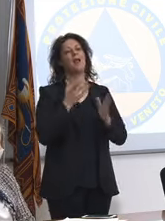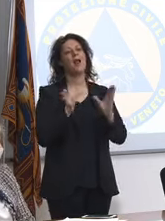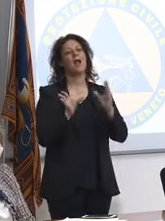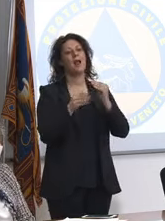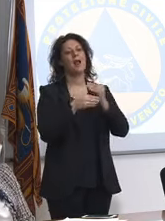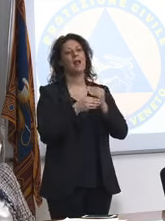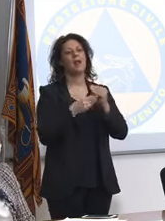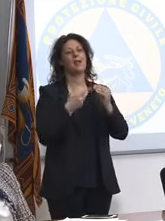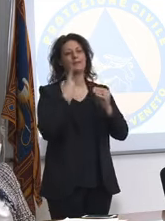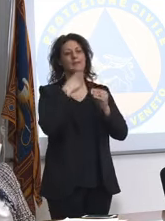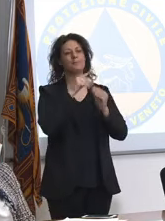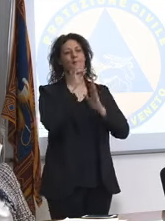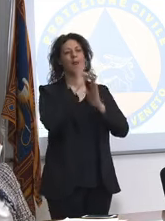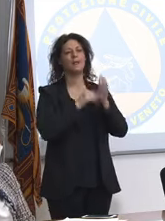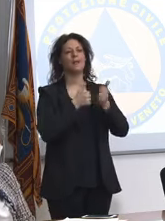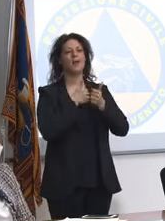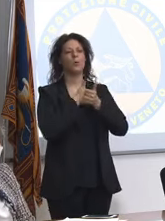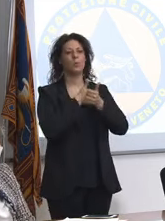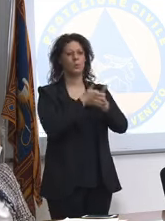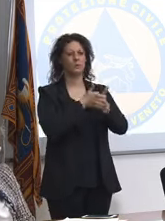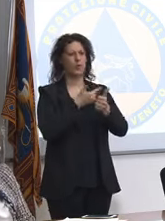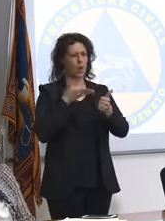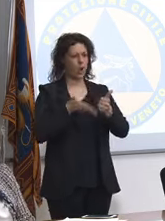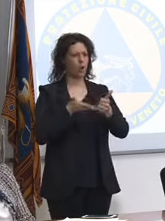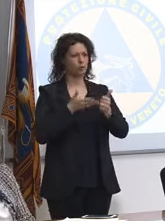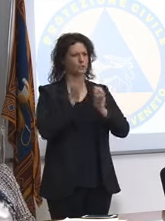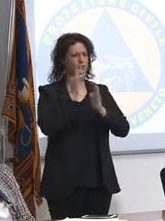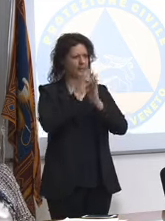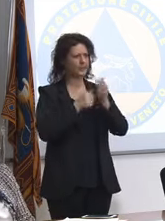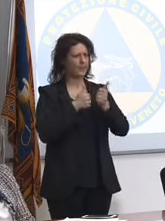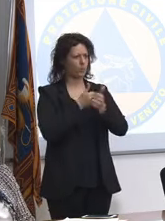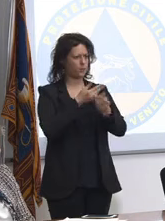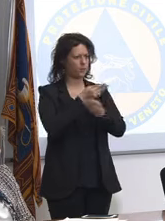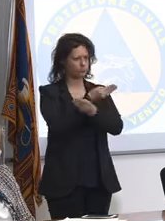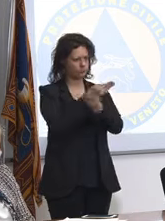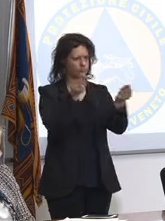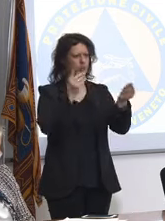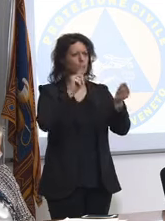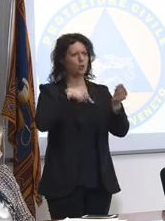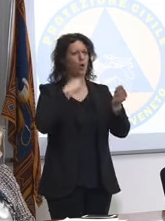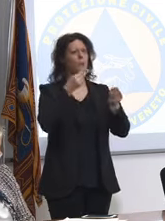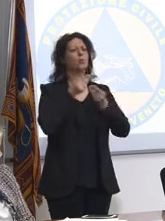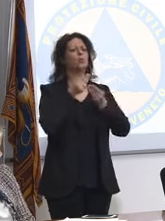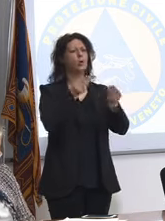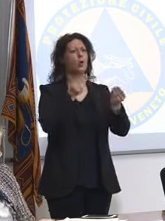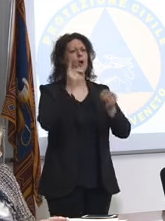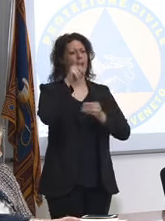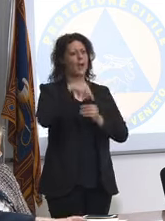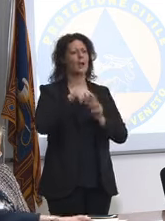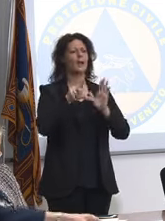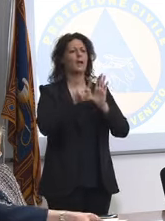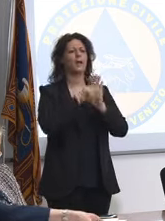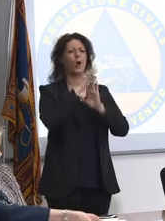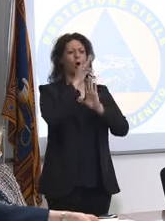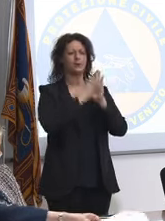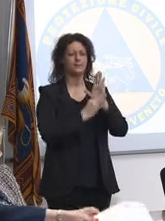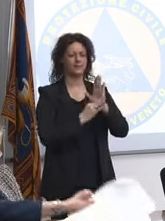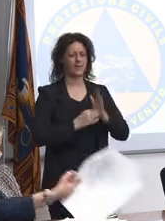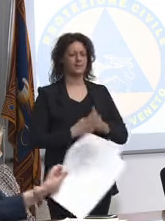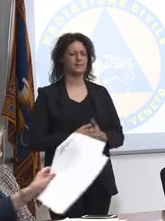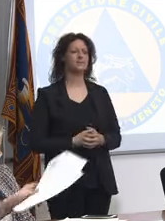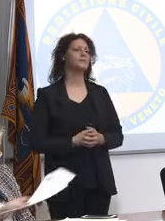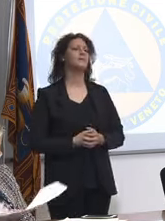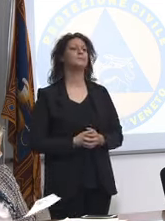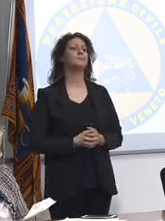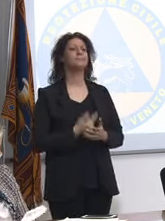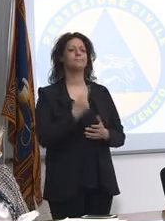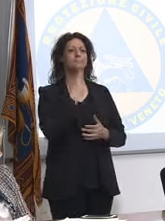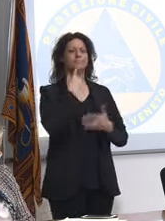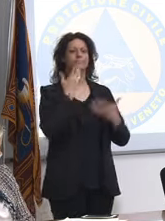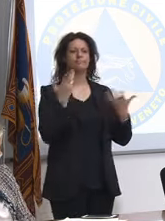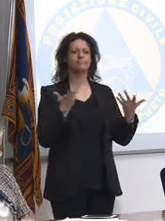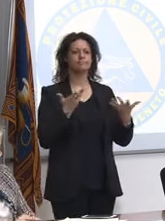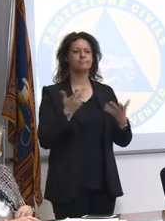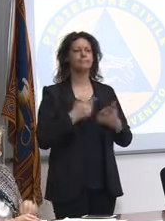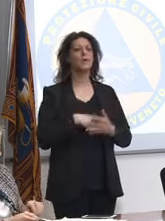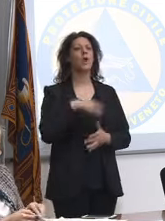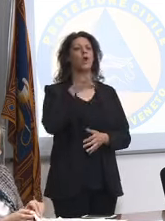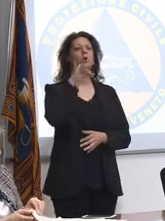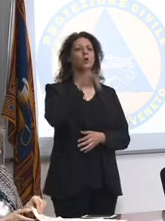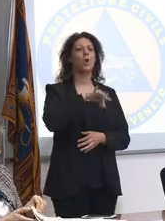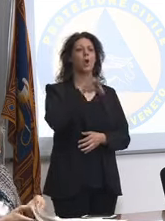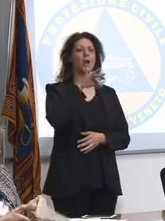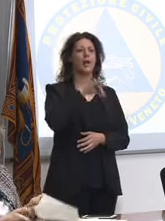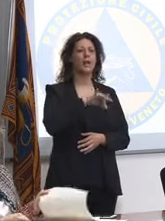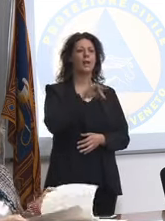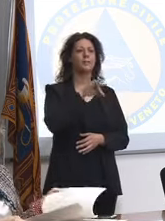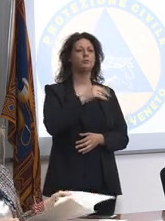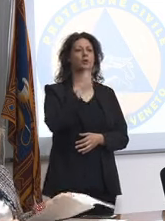le linee guida ve le distribuiamo già adesso, dopo vi daremo il testo dell'ordinanza. Allora, noleggio pubblico e privato di